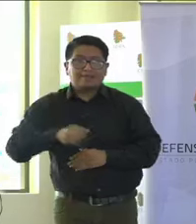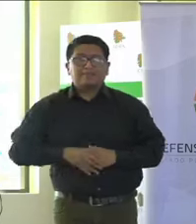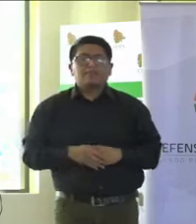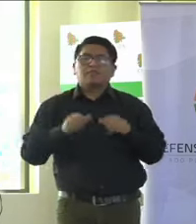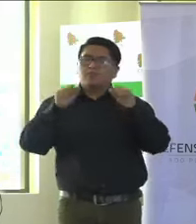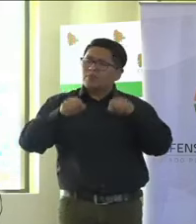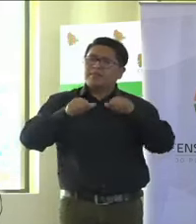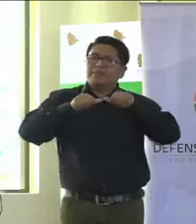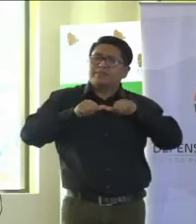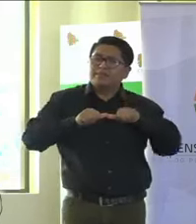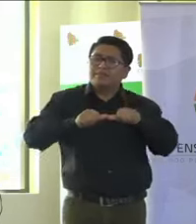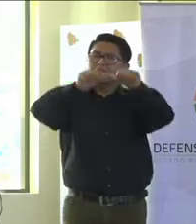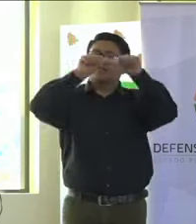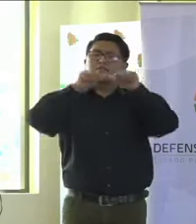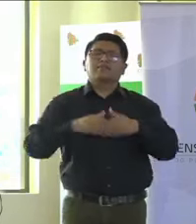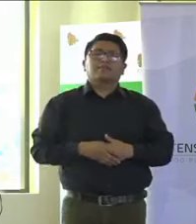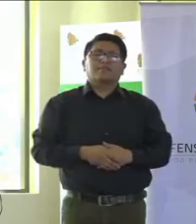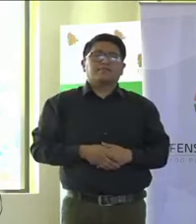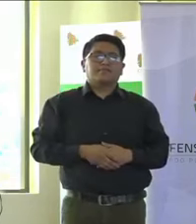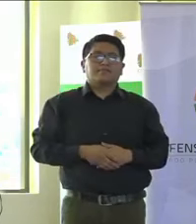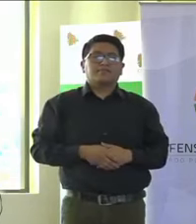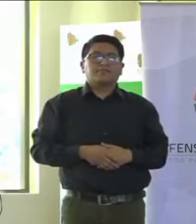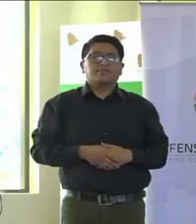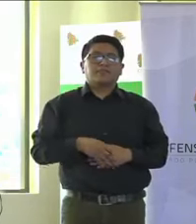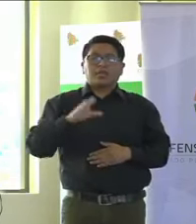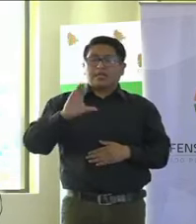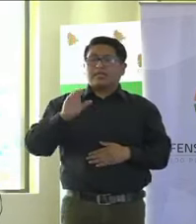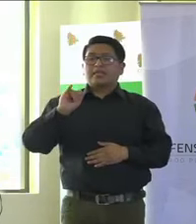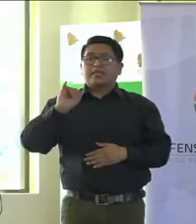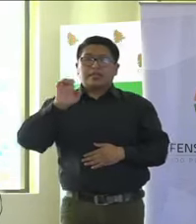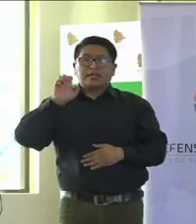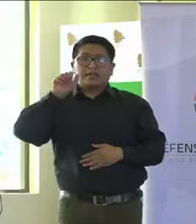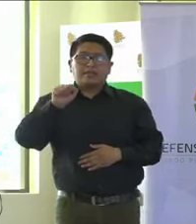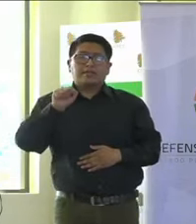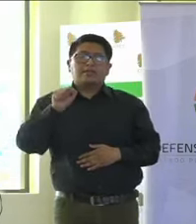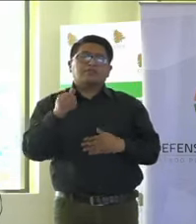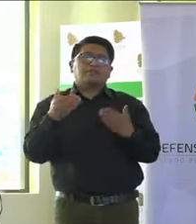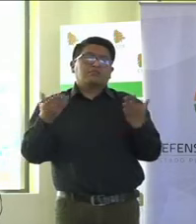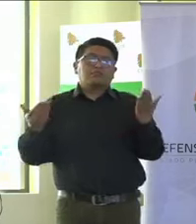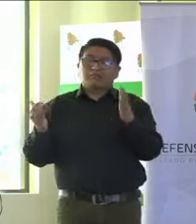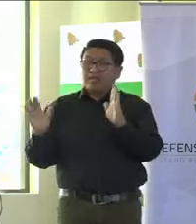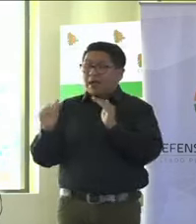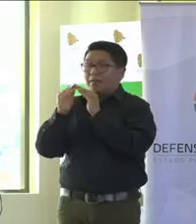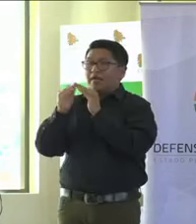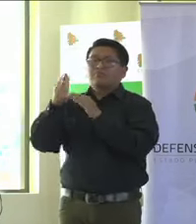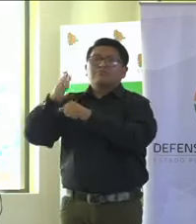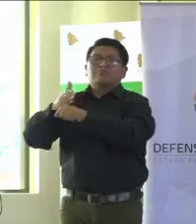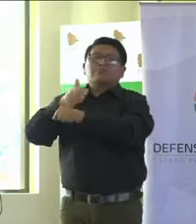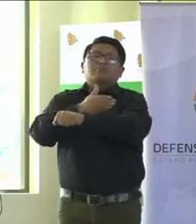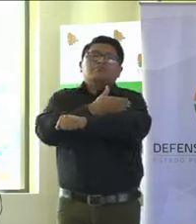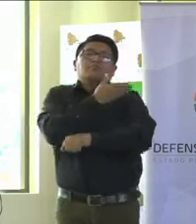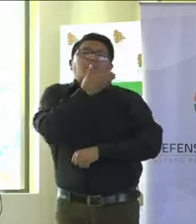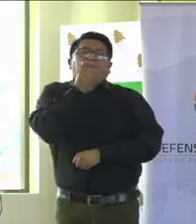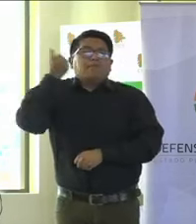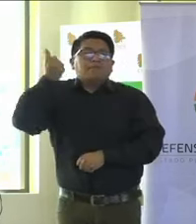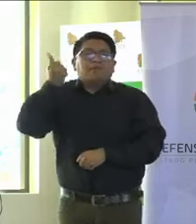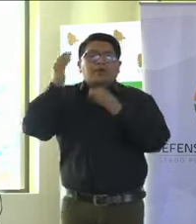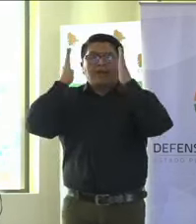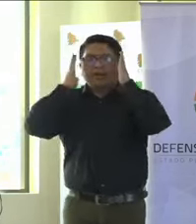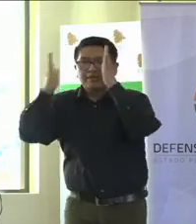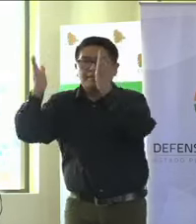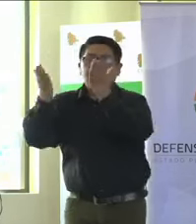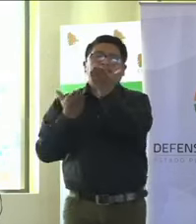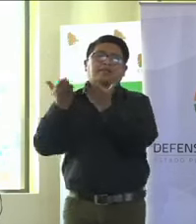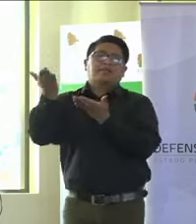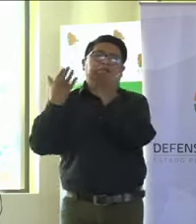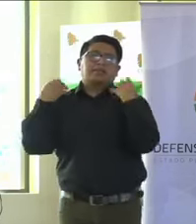seguir consolidando desde Así es la Paz una mejora en la atención, un mecanismo de